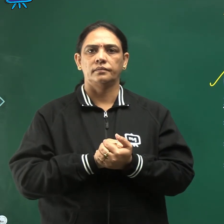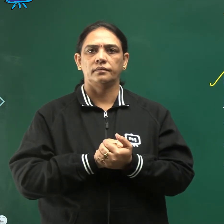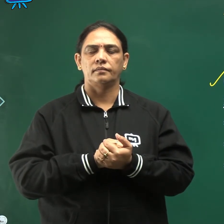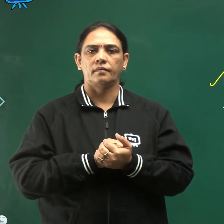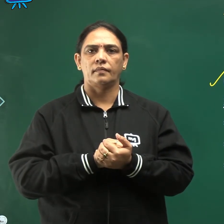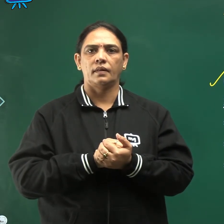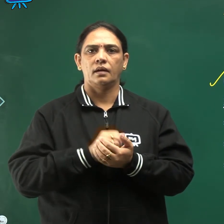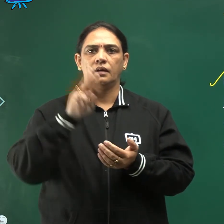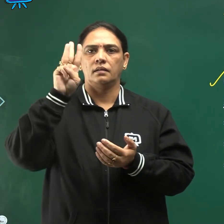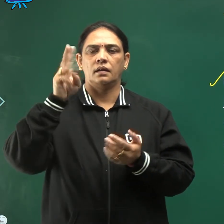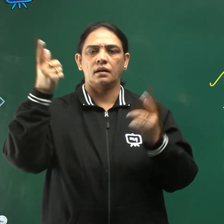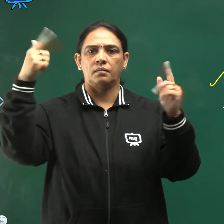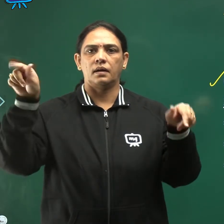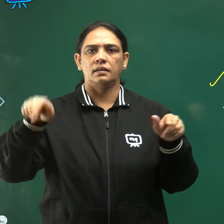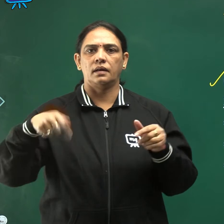3 का भाग देंगे,